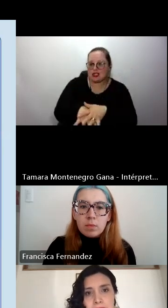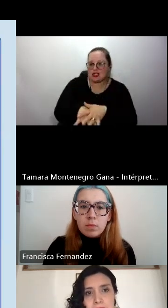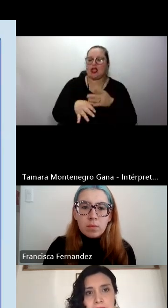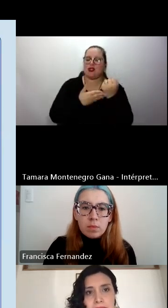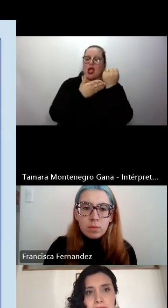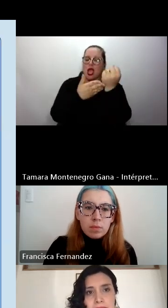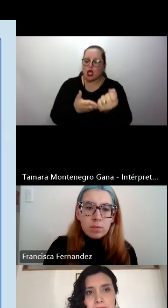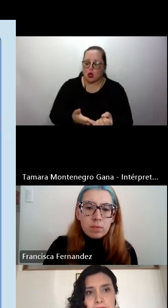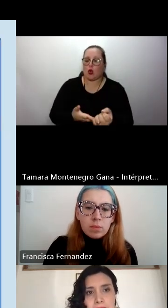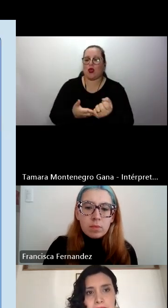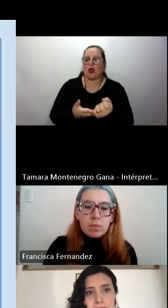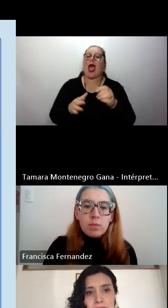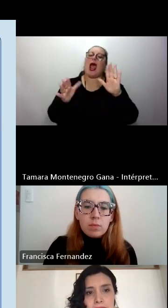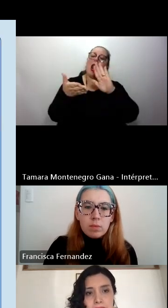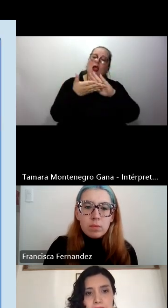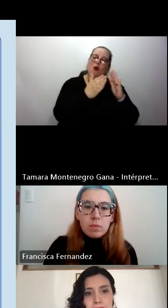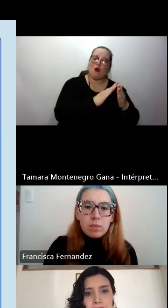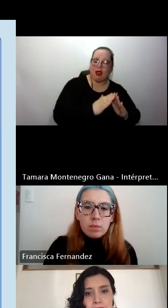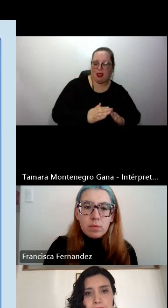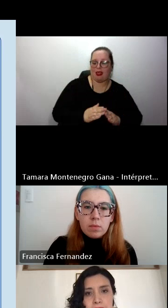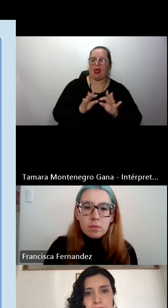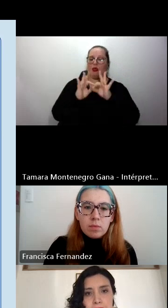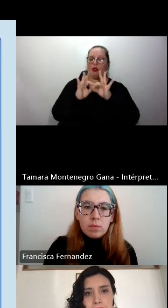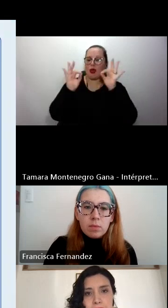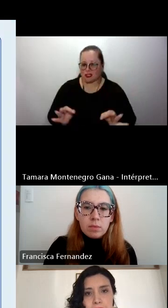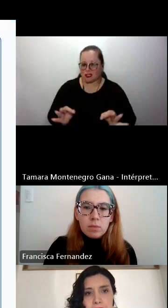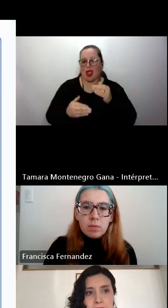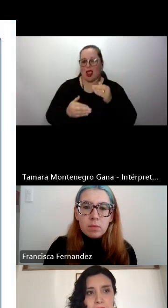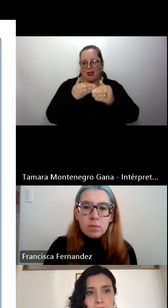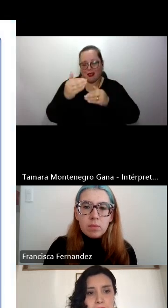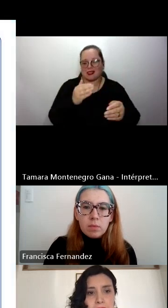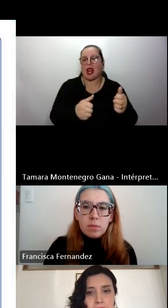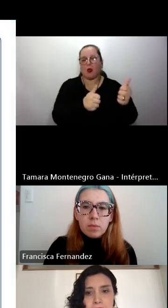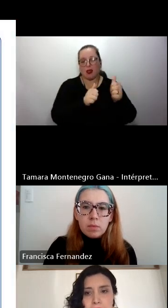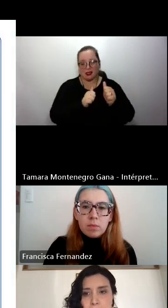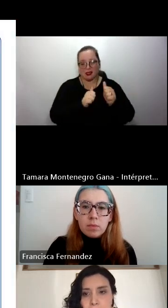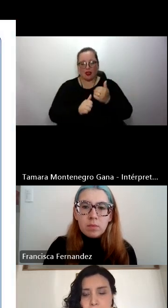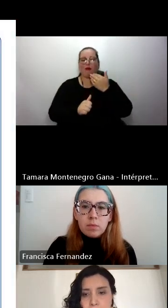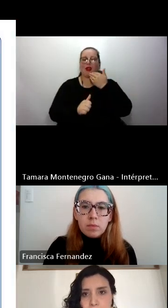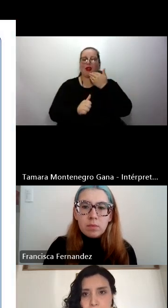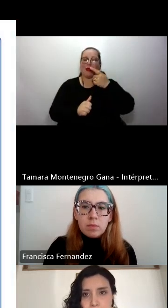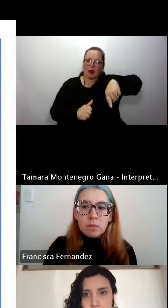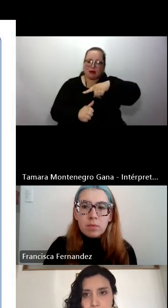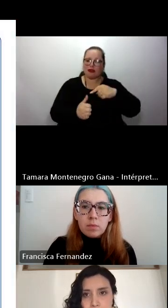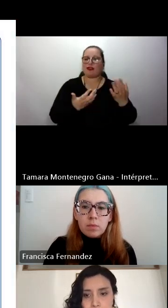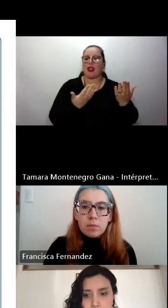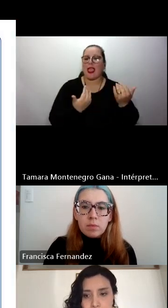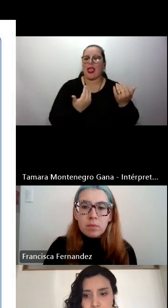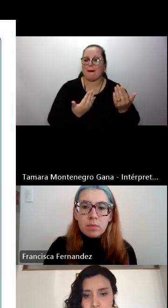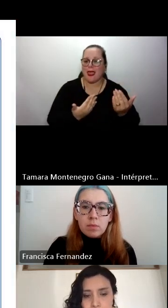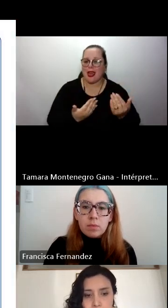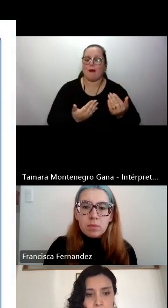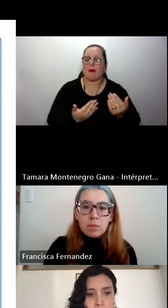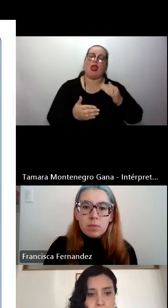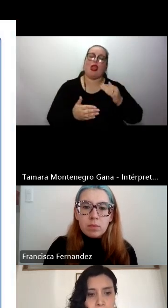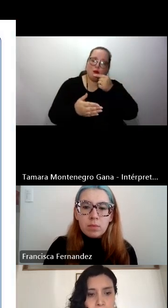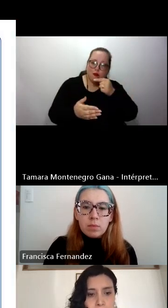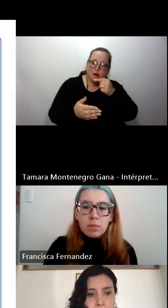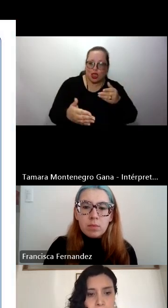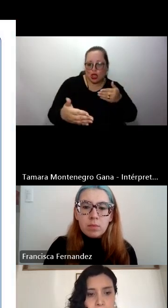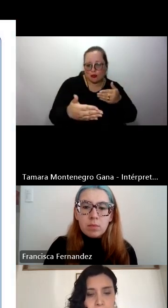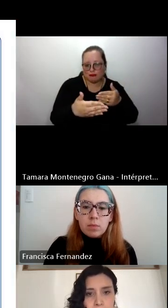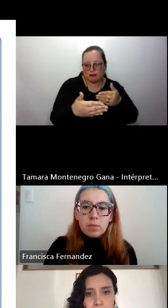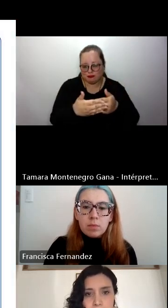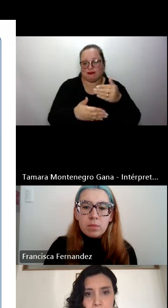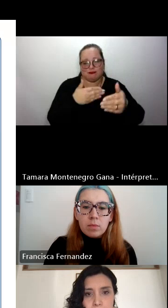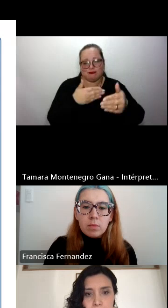educativa en su conjunto. Avanzar hacia allá es un desafío, pero también esperamos que vaya ocurriendo